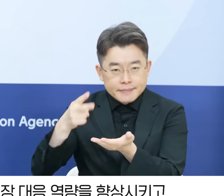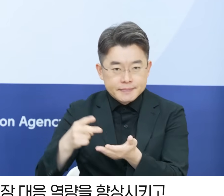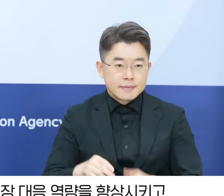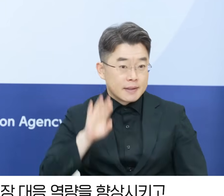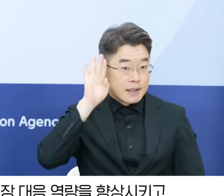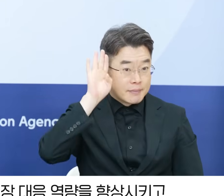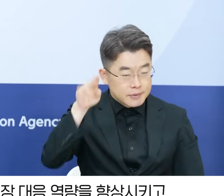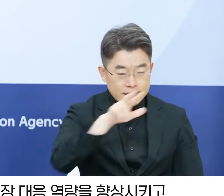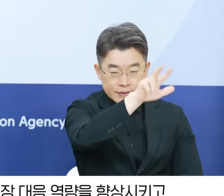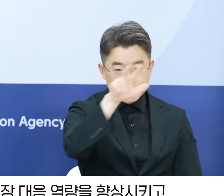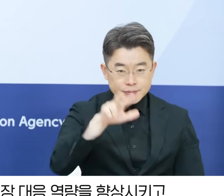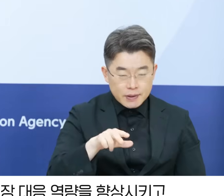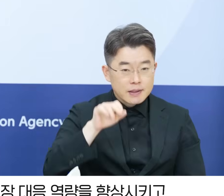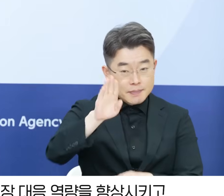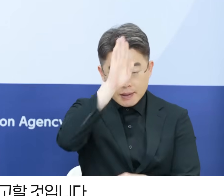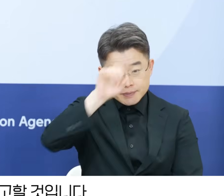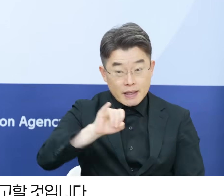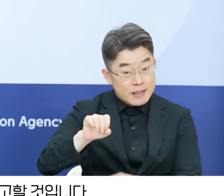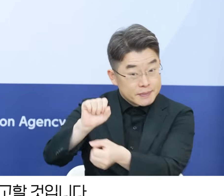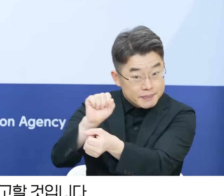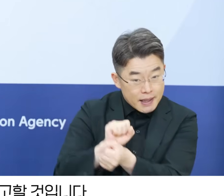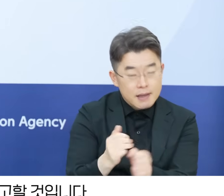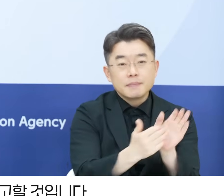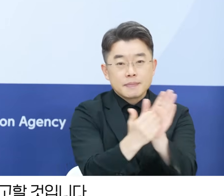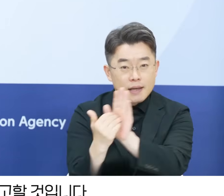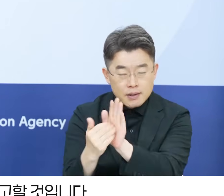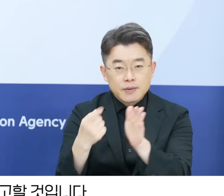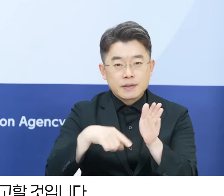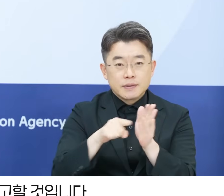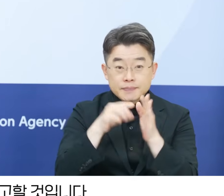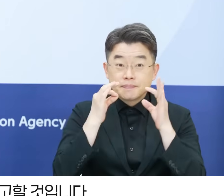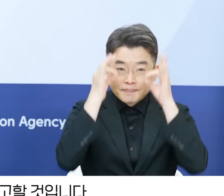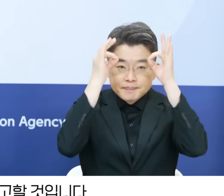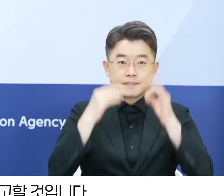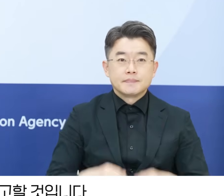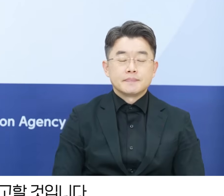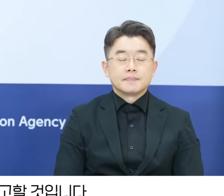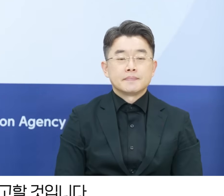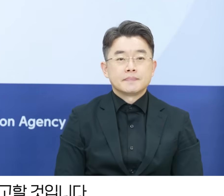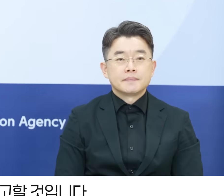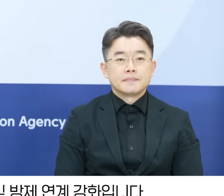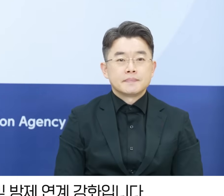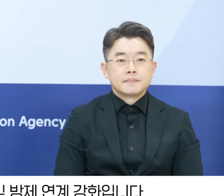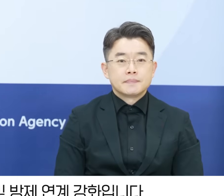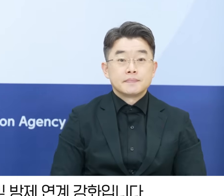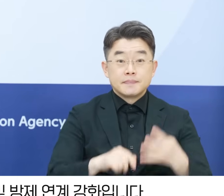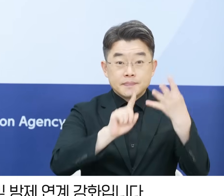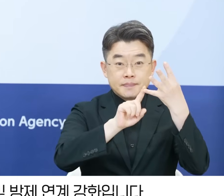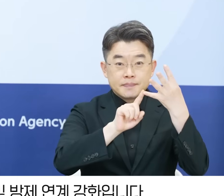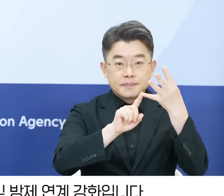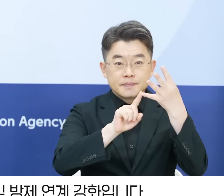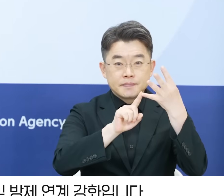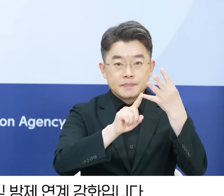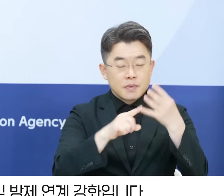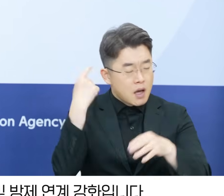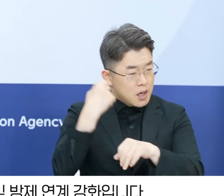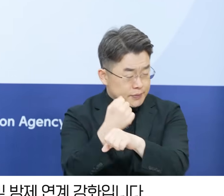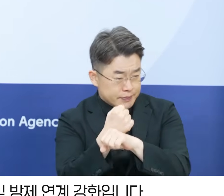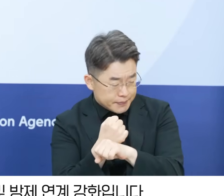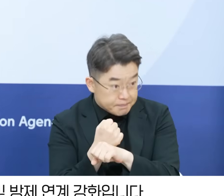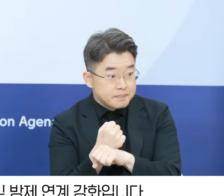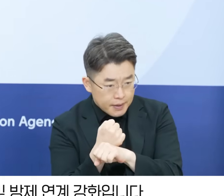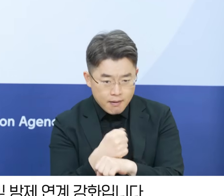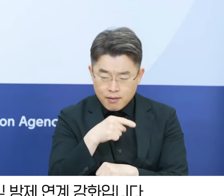현장 대응 역량을 향상시키고 또 정책 실행력을 제고할 것입니다. 네 번째로는 과학적 감시